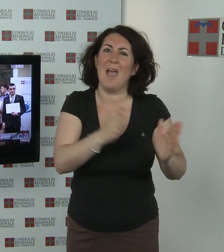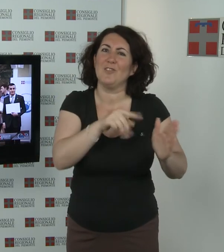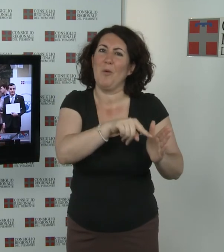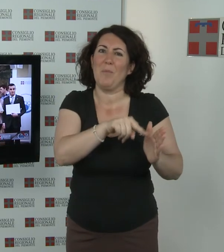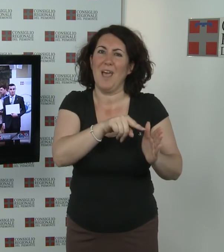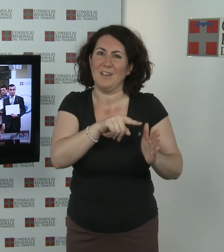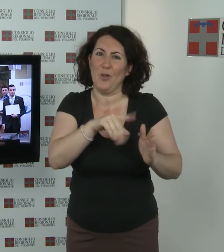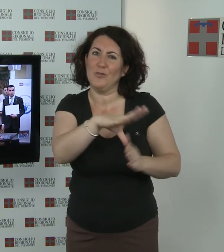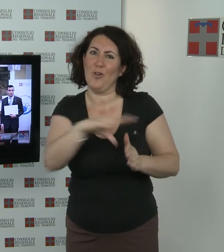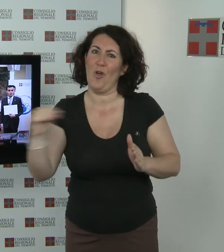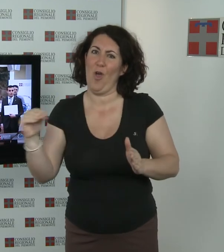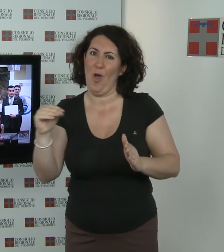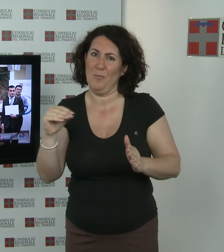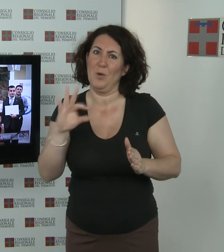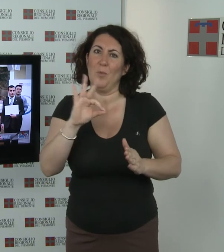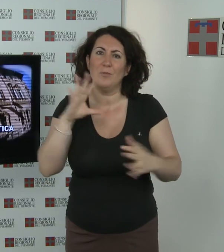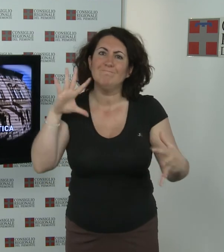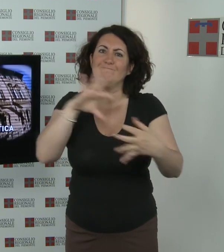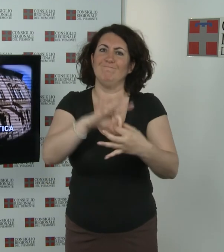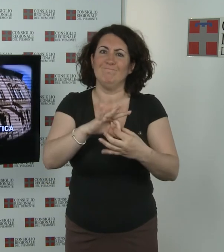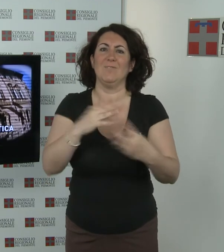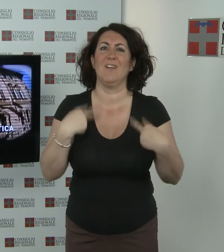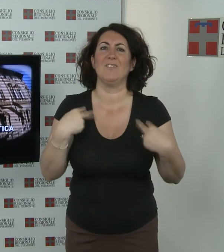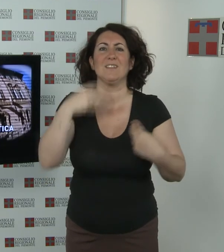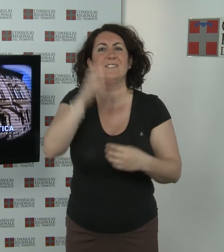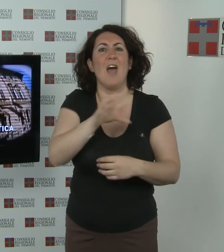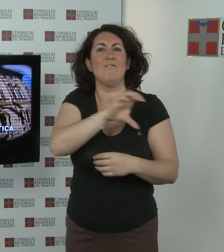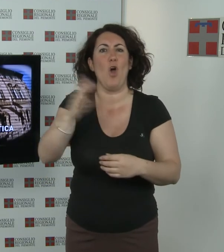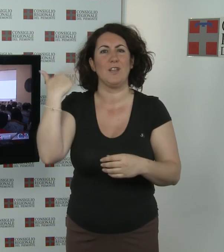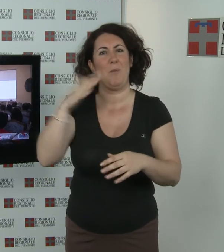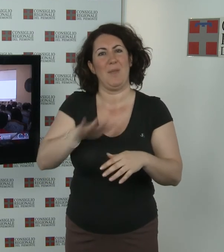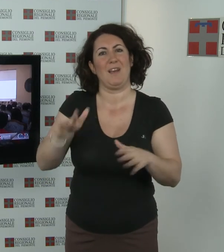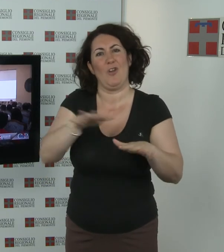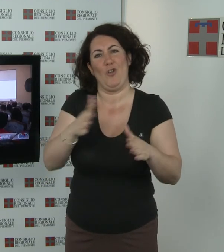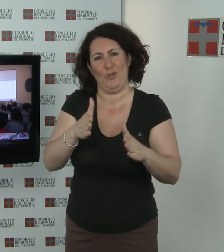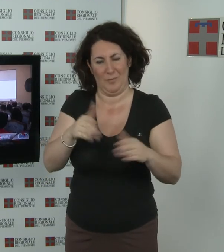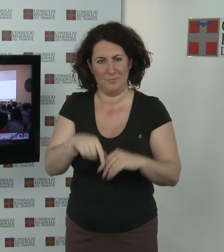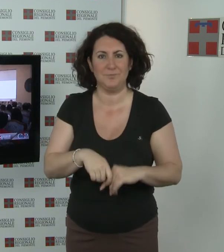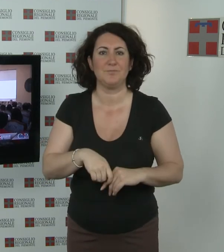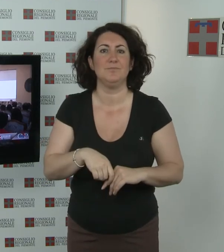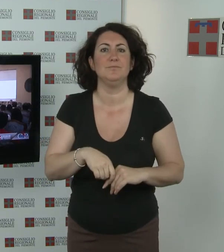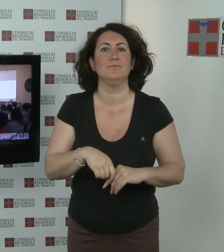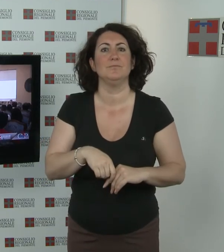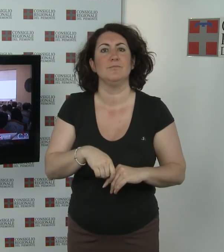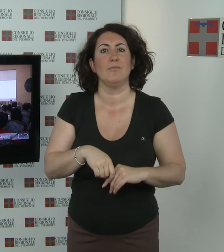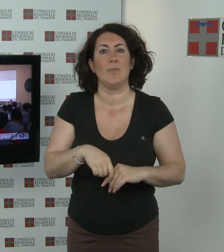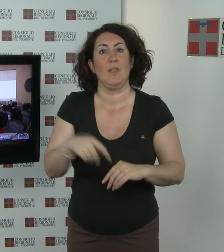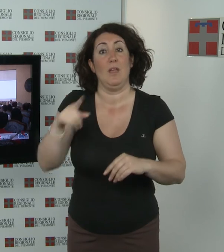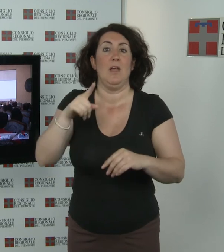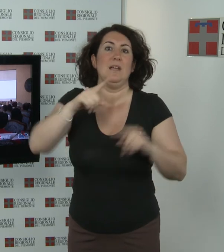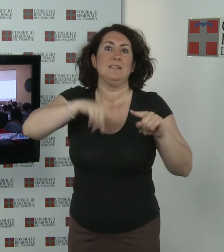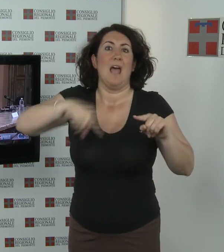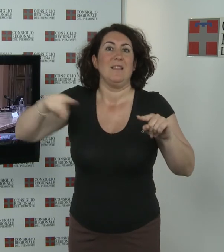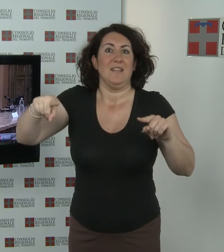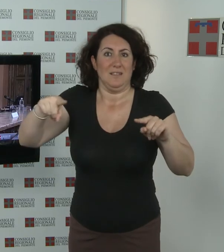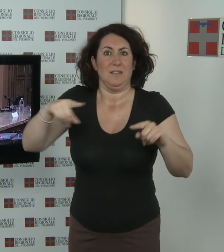del Piemonte sabaudo di quel periodo. Piemonte, esplorazione e statistica. Un'indagine sul lavoro, demografia, edilizia e